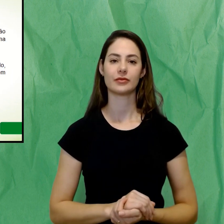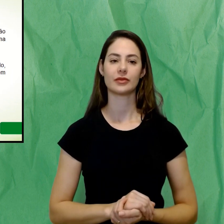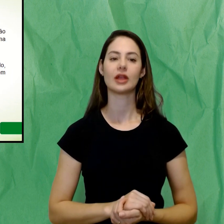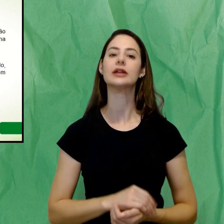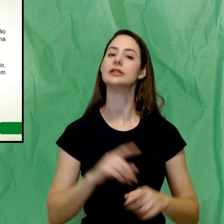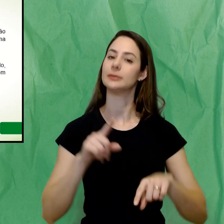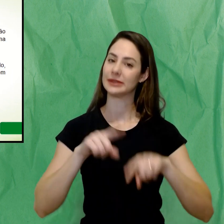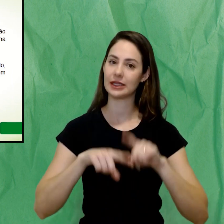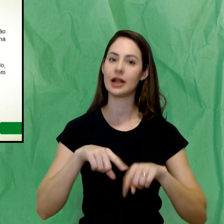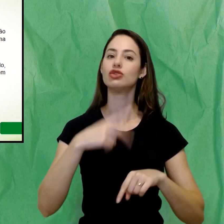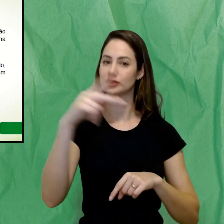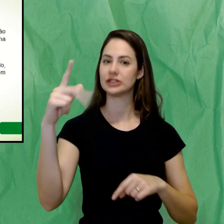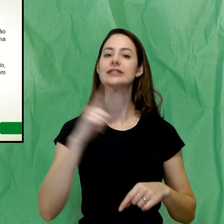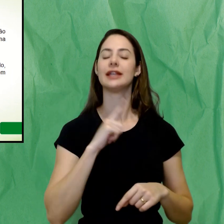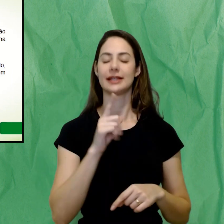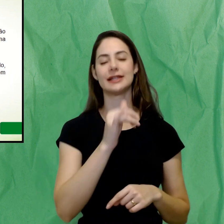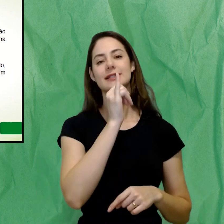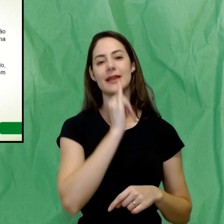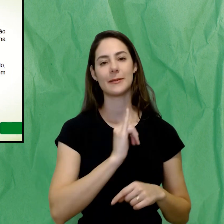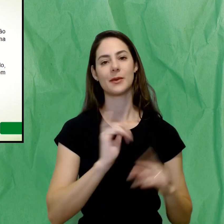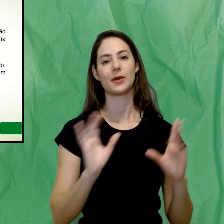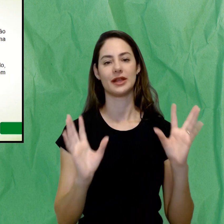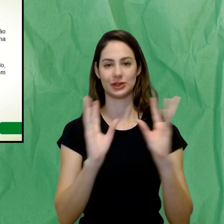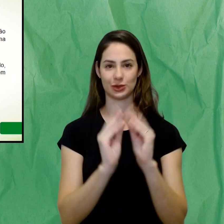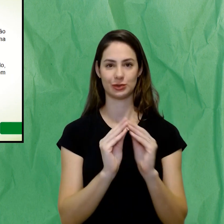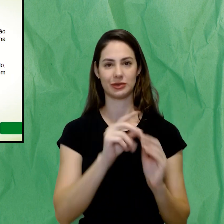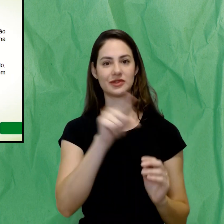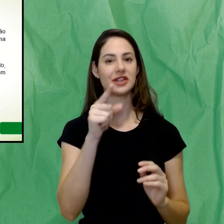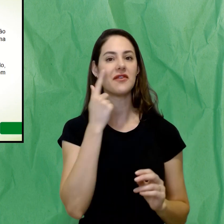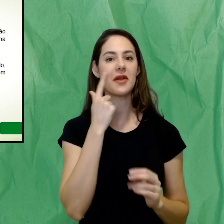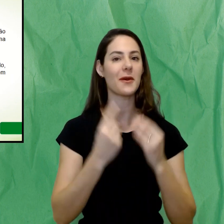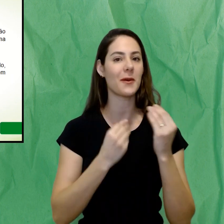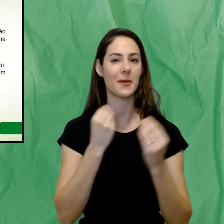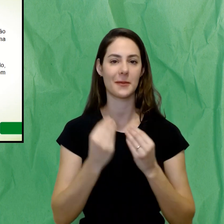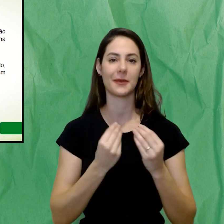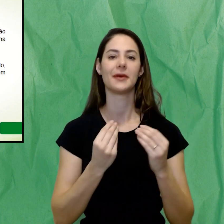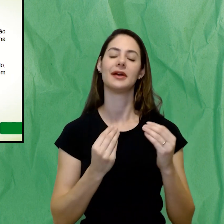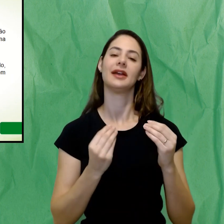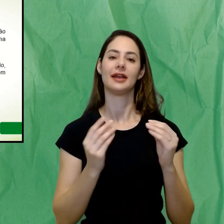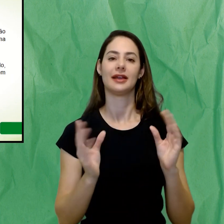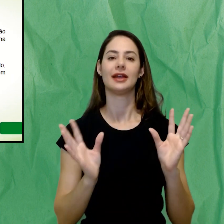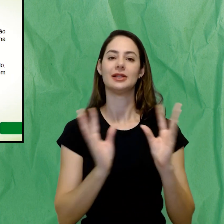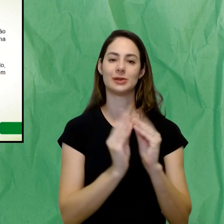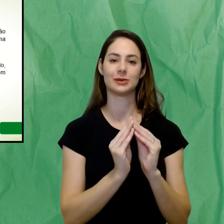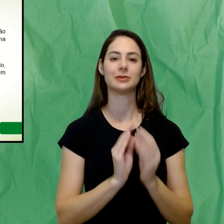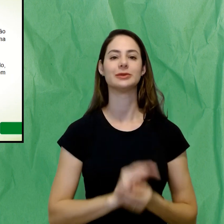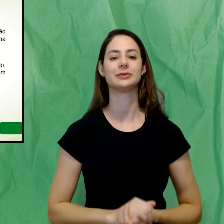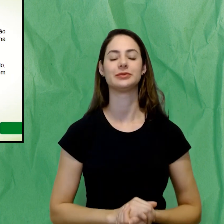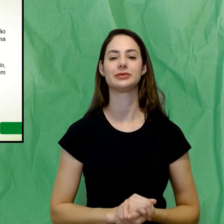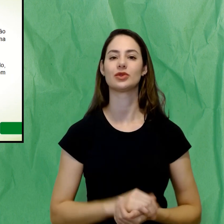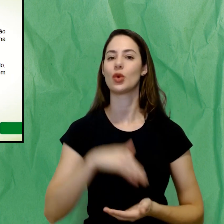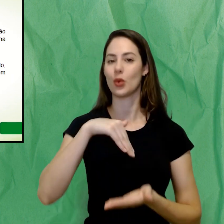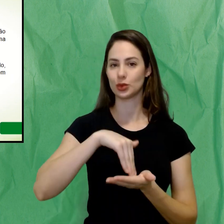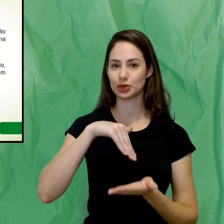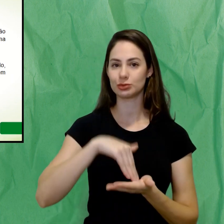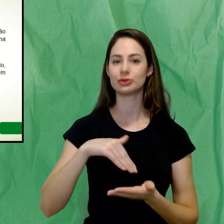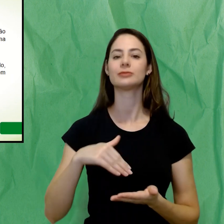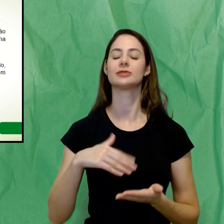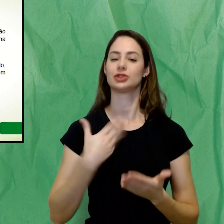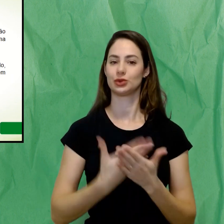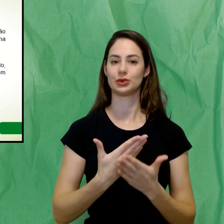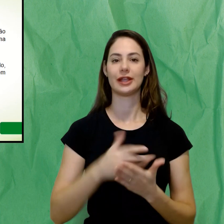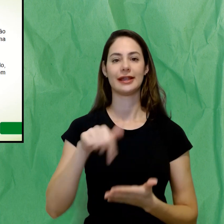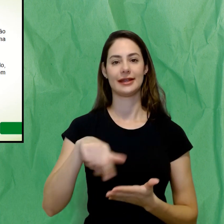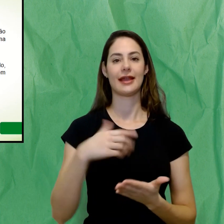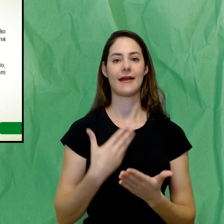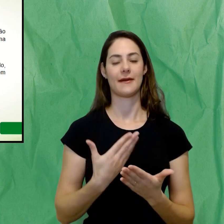No material de vocês também tem exemplos de resumo, para vocês verem como é que funciona o resumo acadêmico. E o nosso último gênero, né,